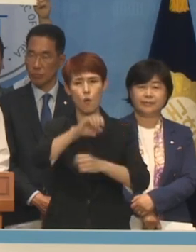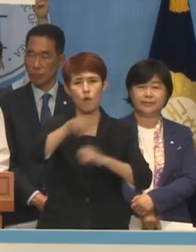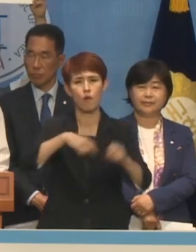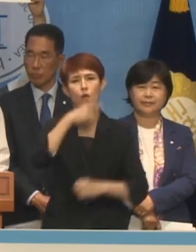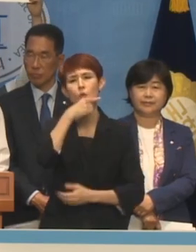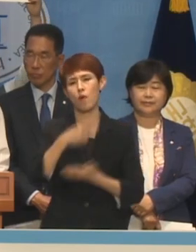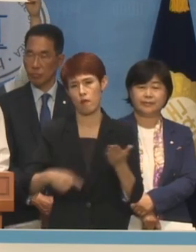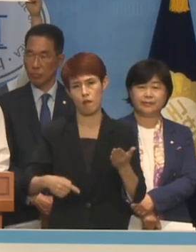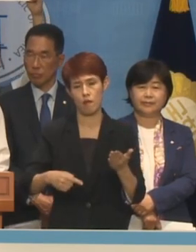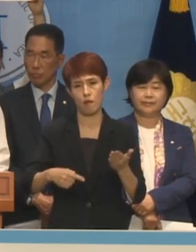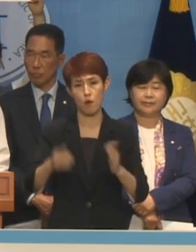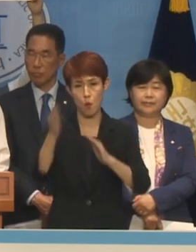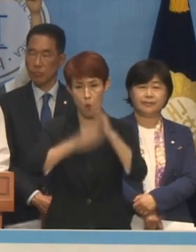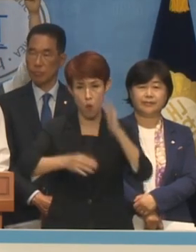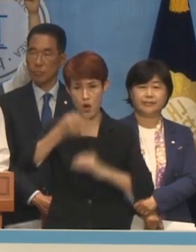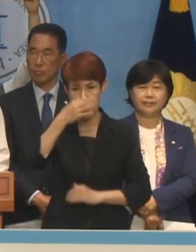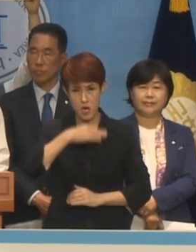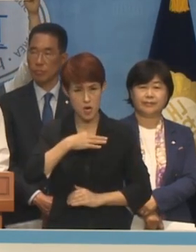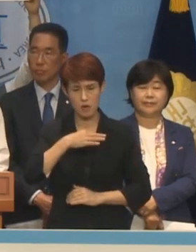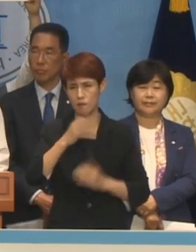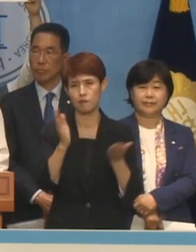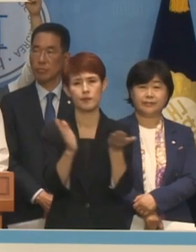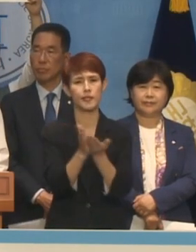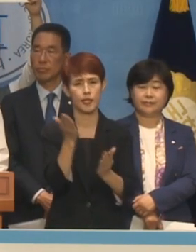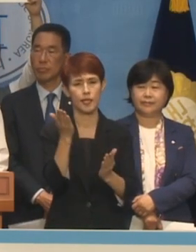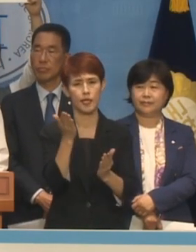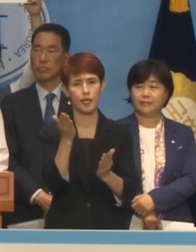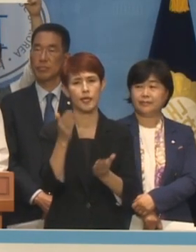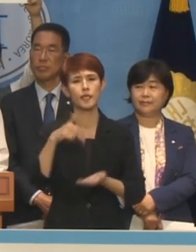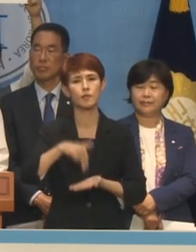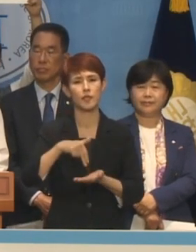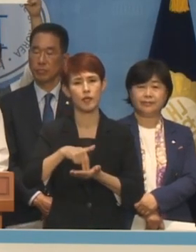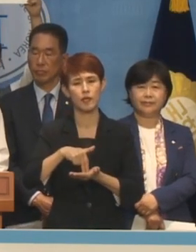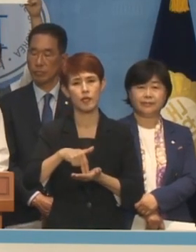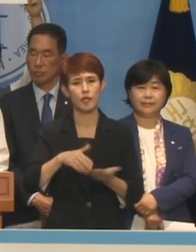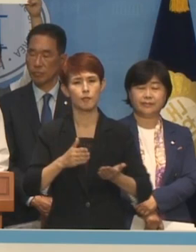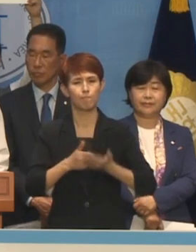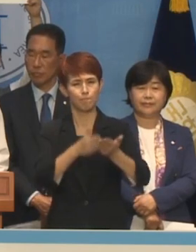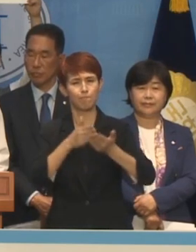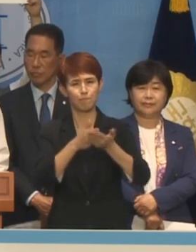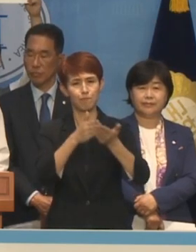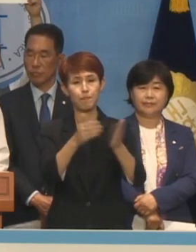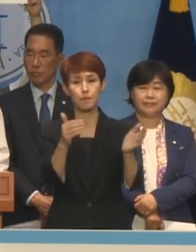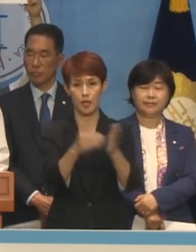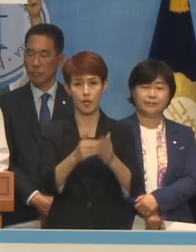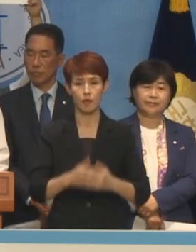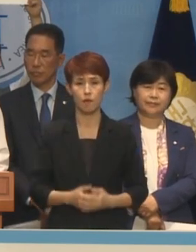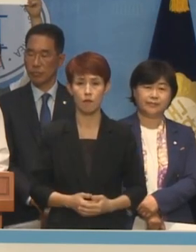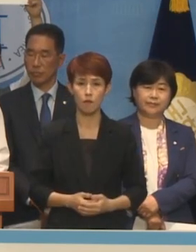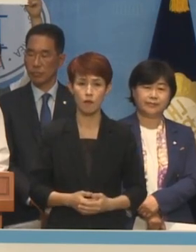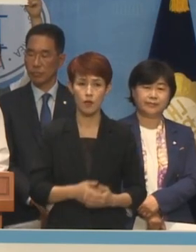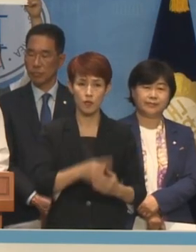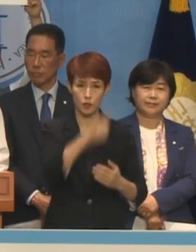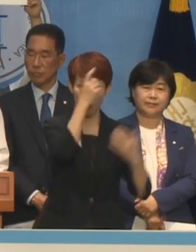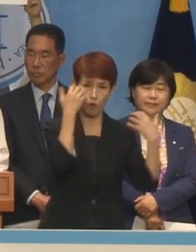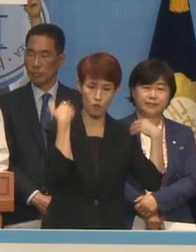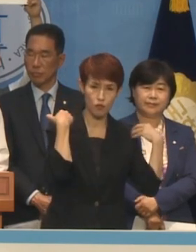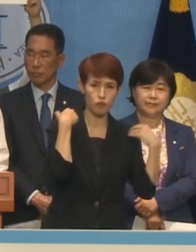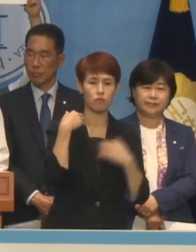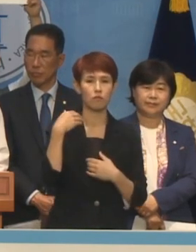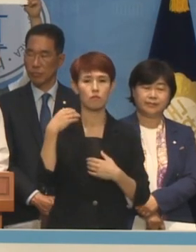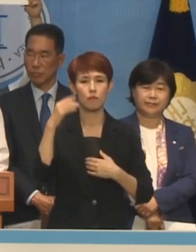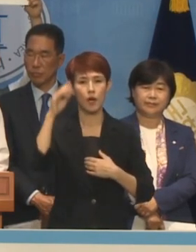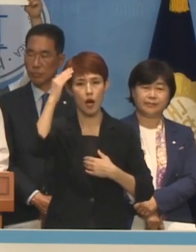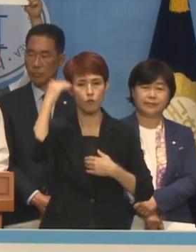많고 공공의 이익에도 부합하지 않는다라는 입장을 지속적으로 표명해왔다. 그런데도 정부와 한전